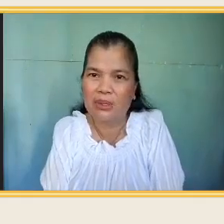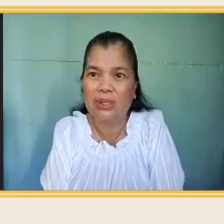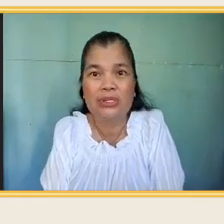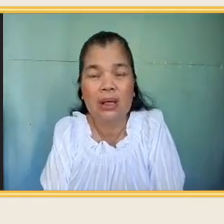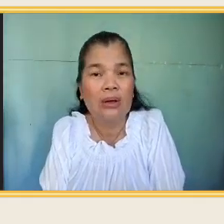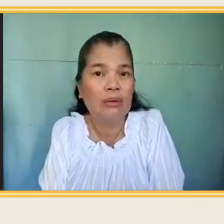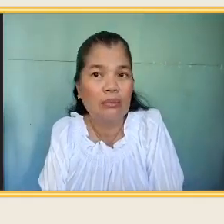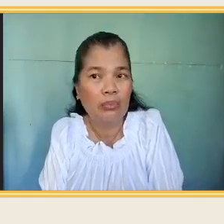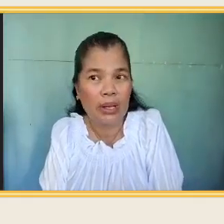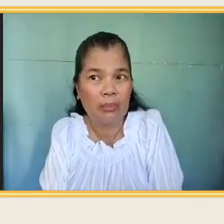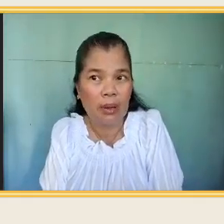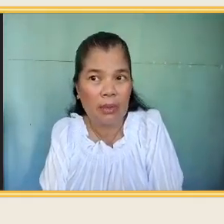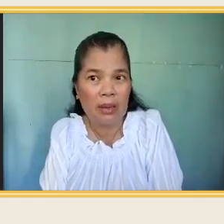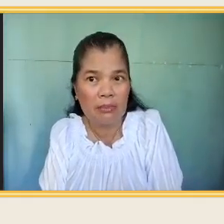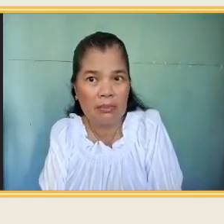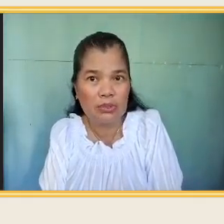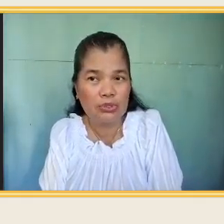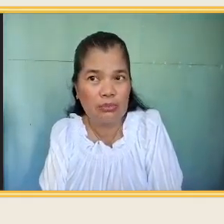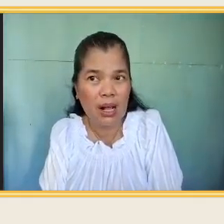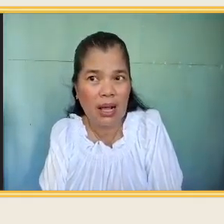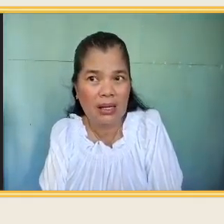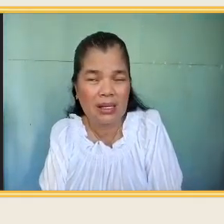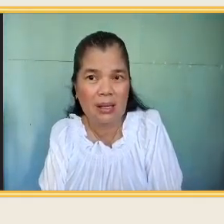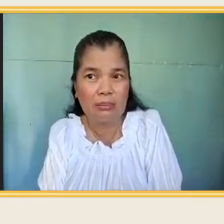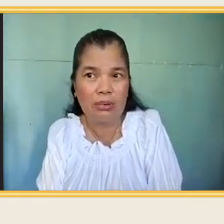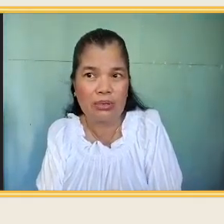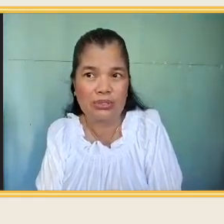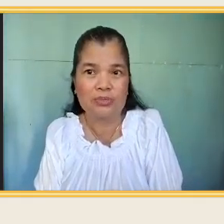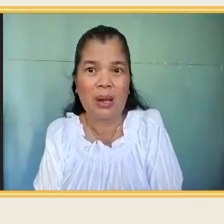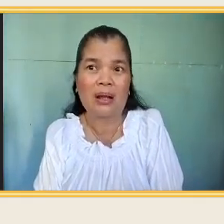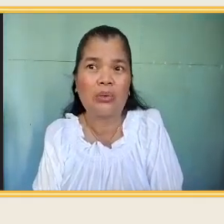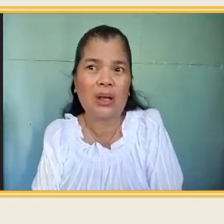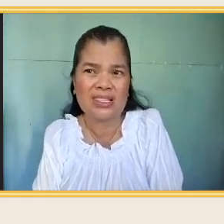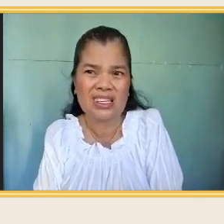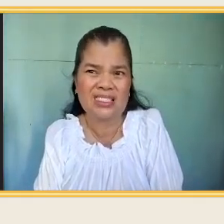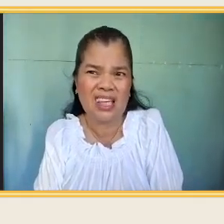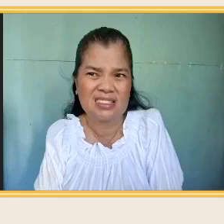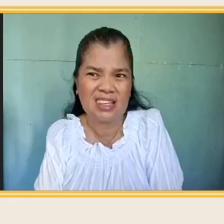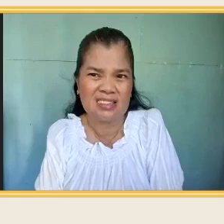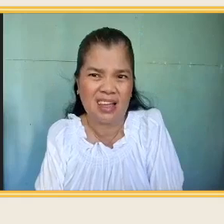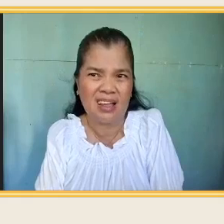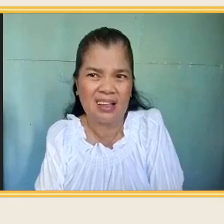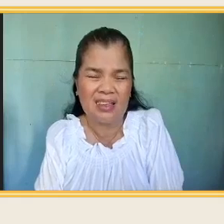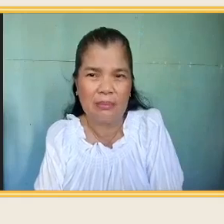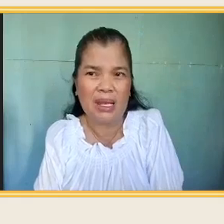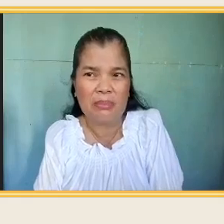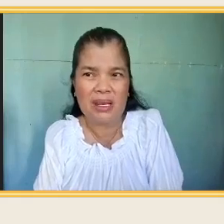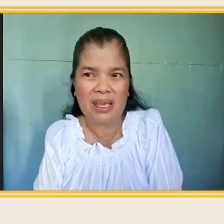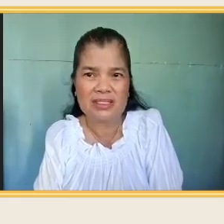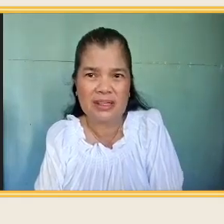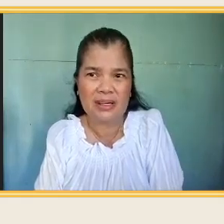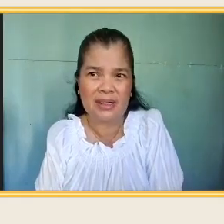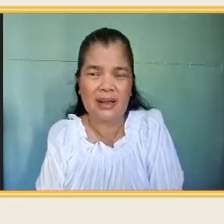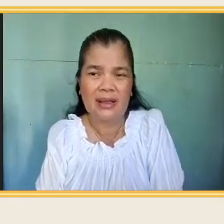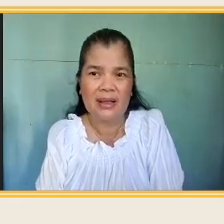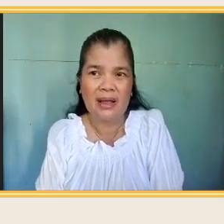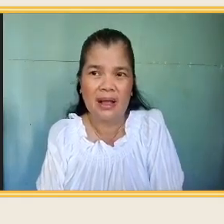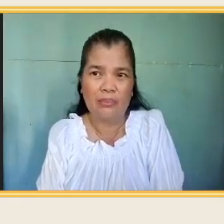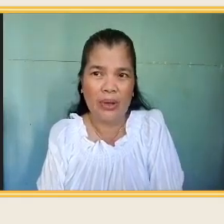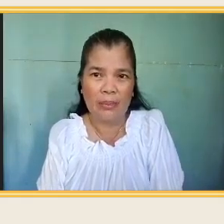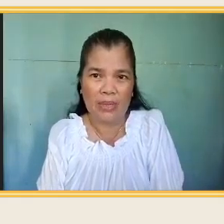for number 1? So, pwede ba may gusto ko makarinig ng boses? Parang ako lang kasi nagsasalita. Maliban kay